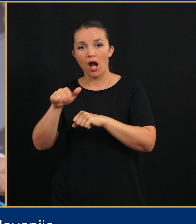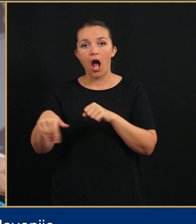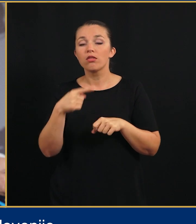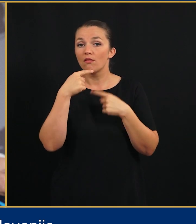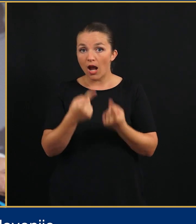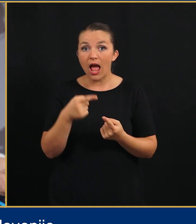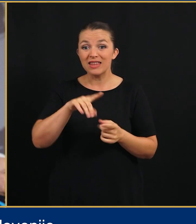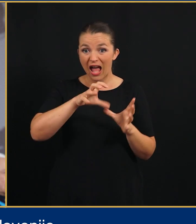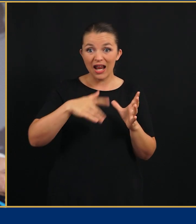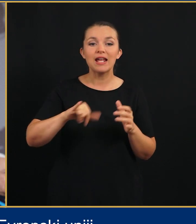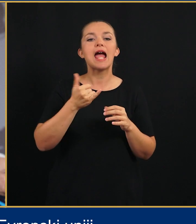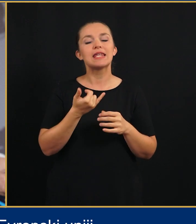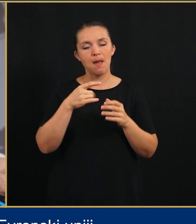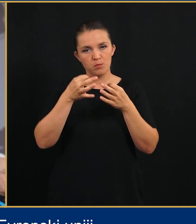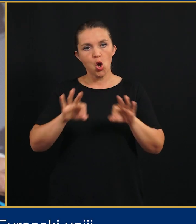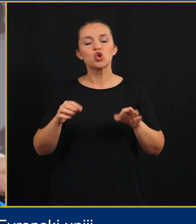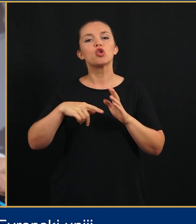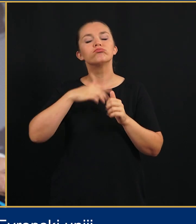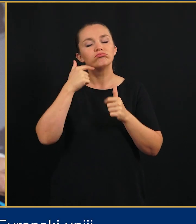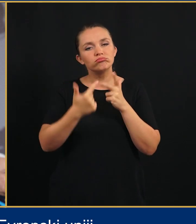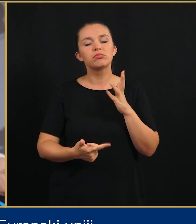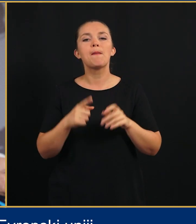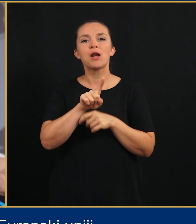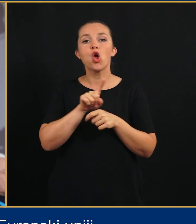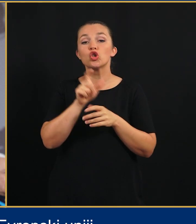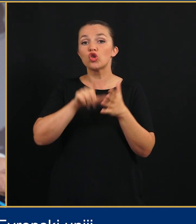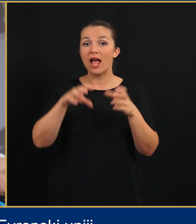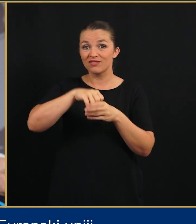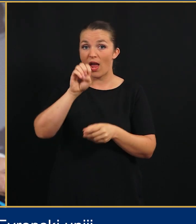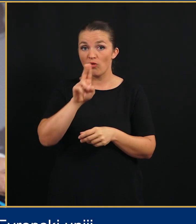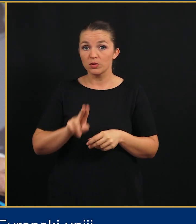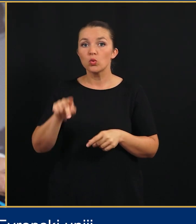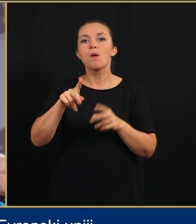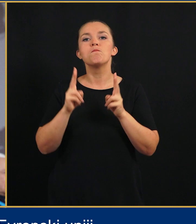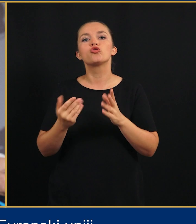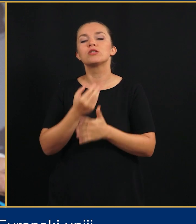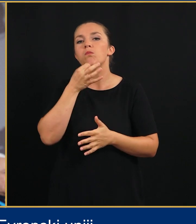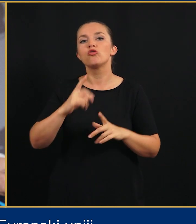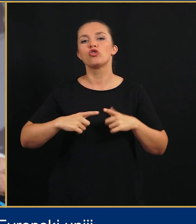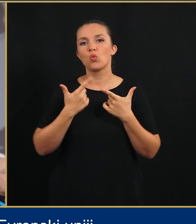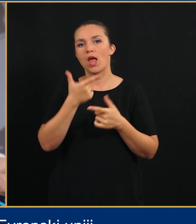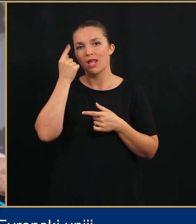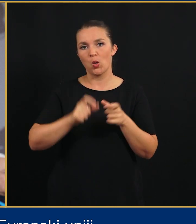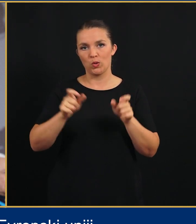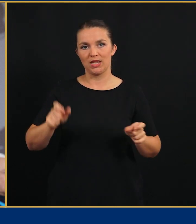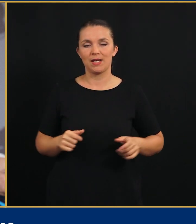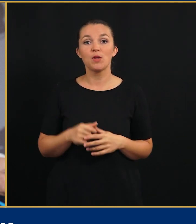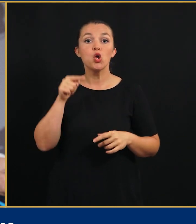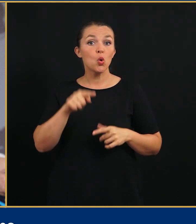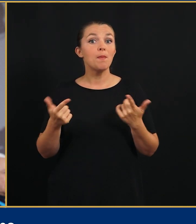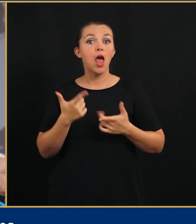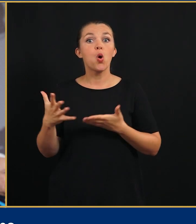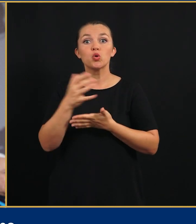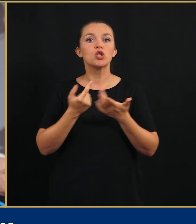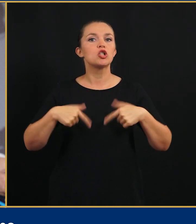regijo vidi kot prostor številnih priložnosti, članstvo v Evropski uniji pa kot možnost za boljše življenje ljudi. To pa